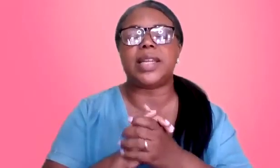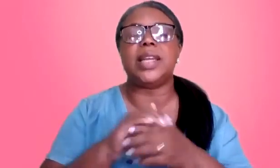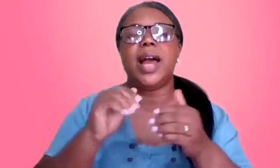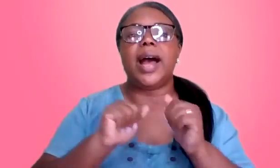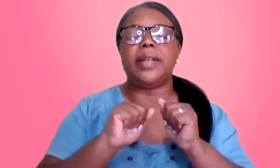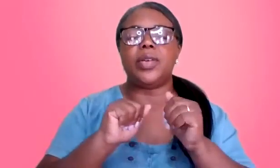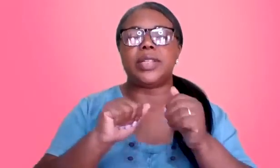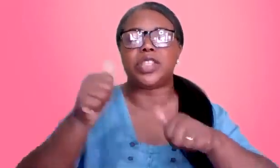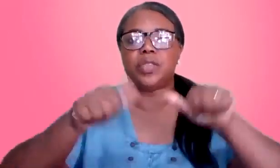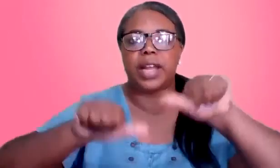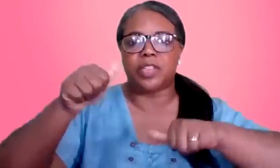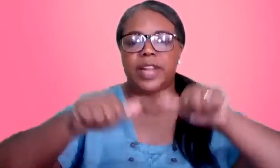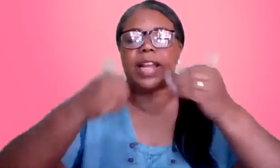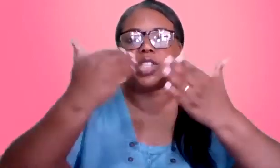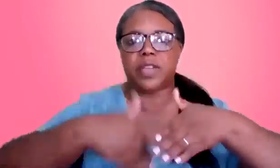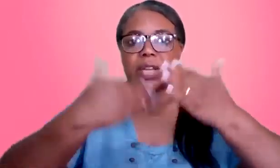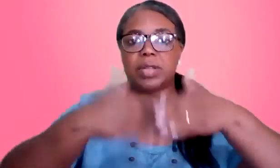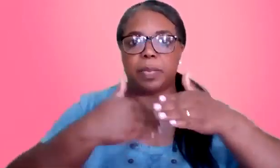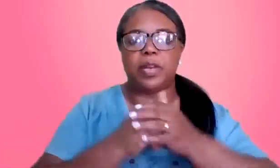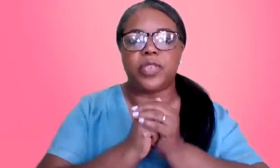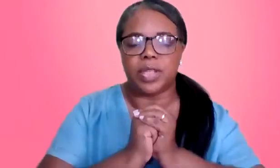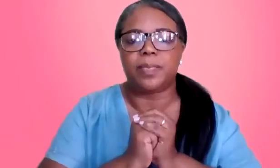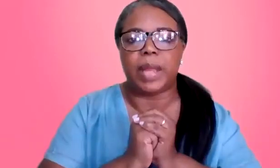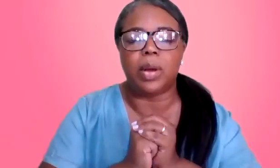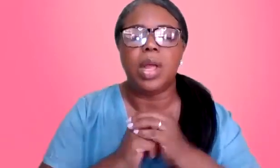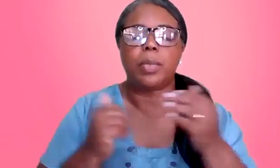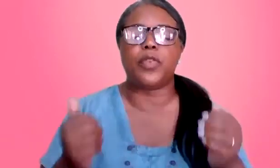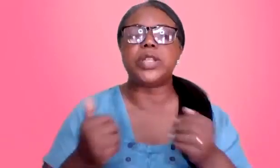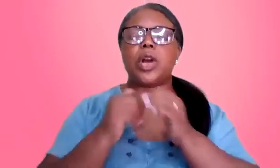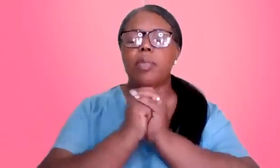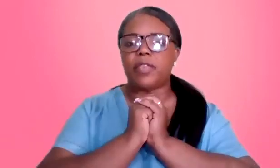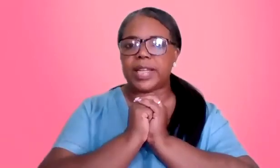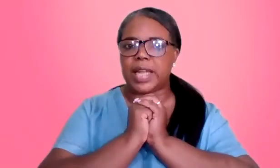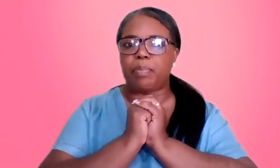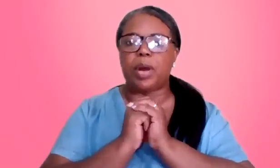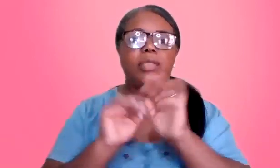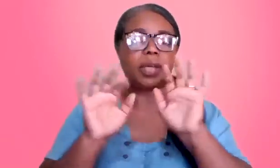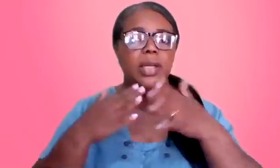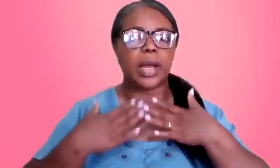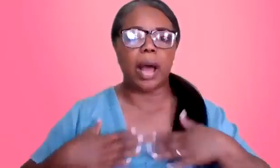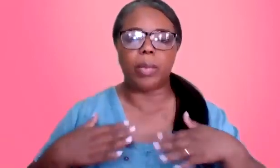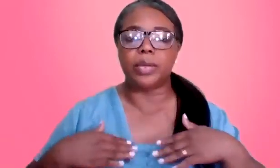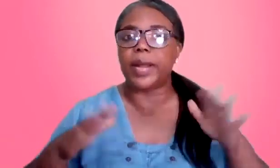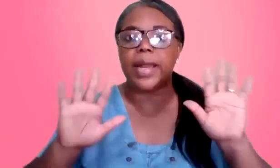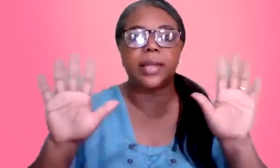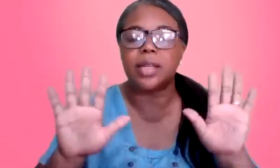aí a nossa atividade avaliativa, que é a nossa provinha, tá bom? Professora, como que vai ser a prova? Calma, não é nada que nós